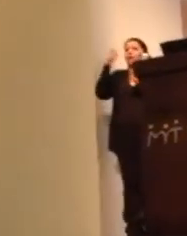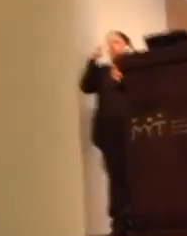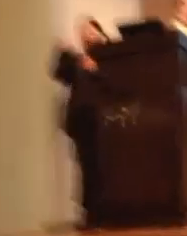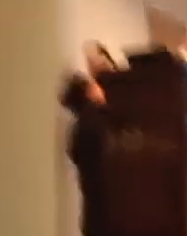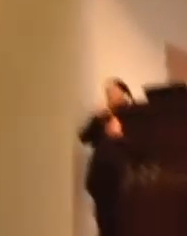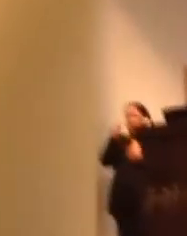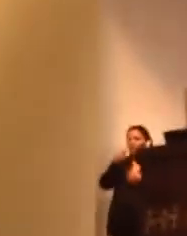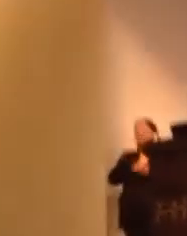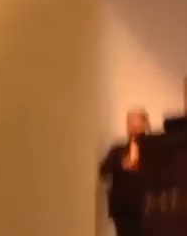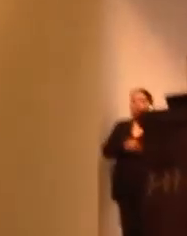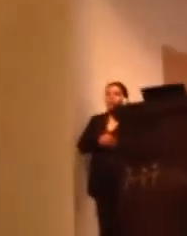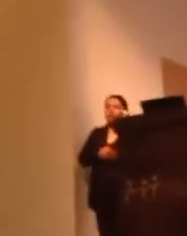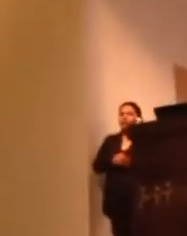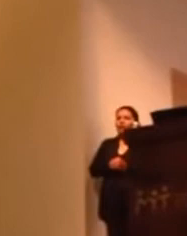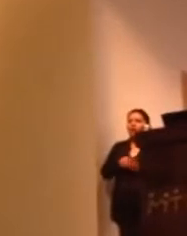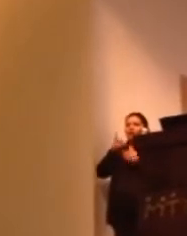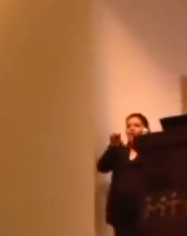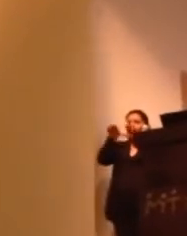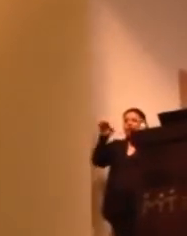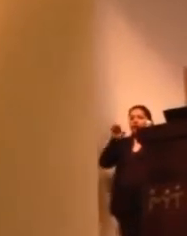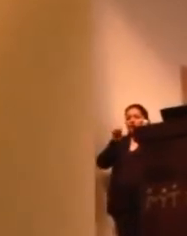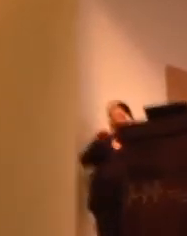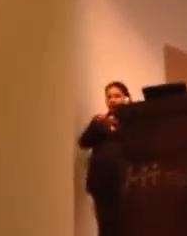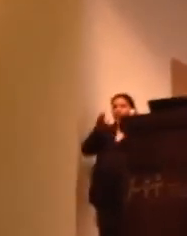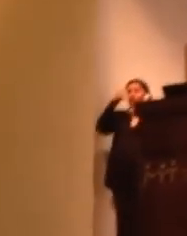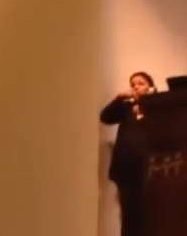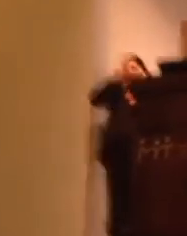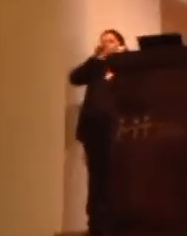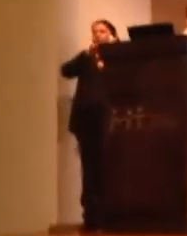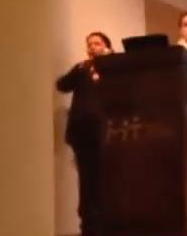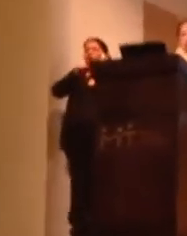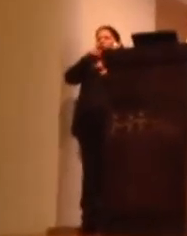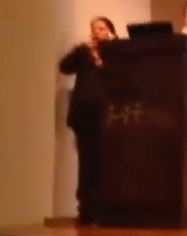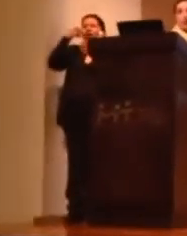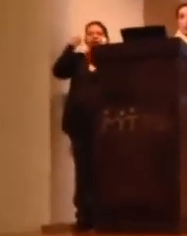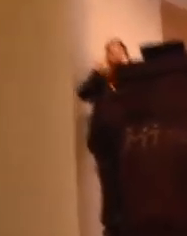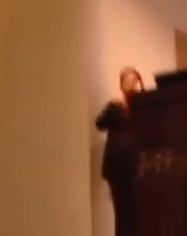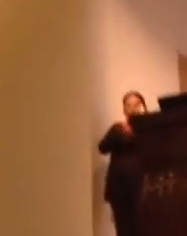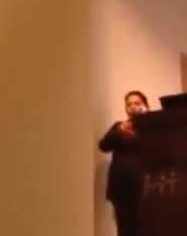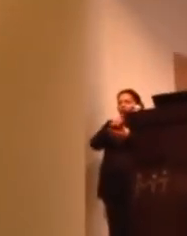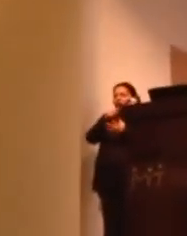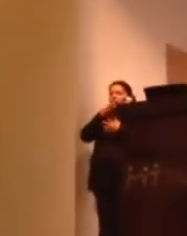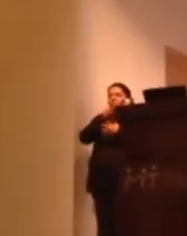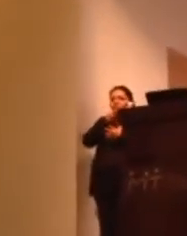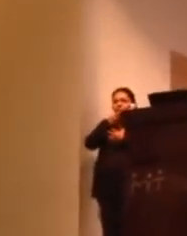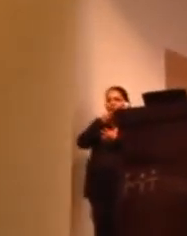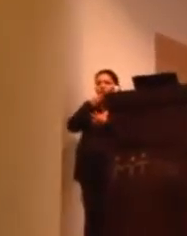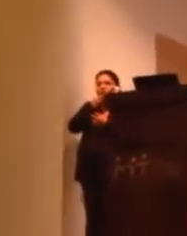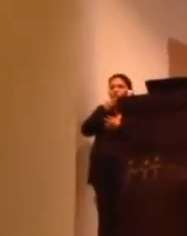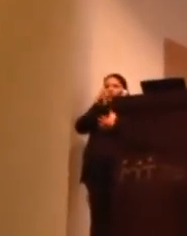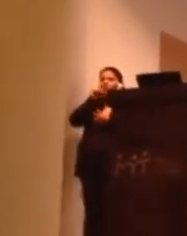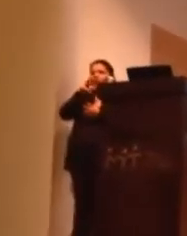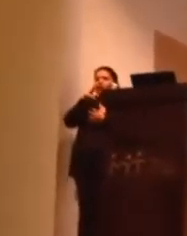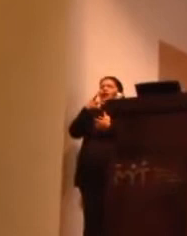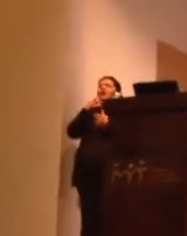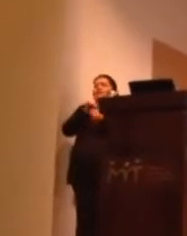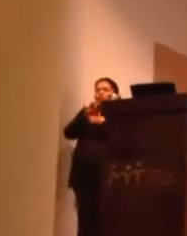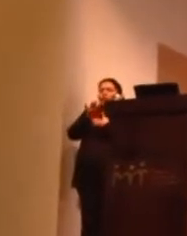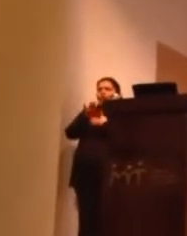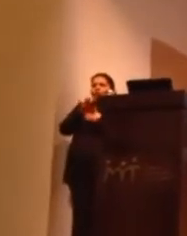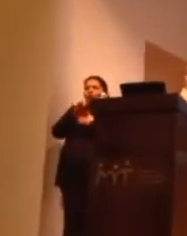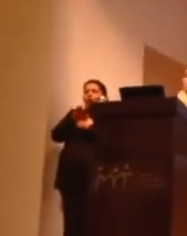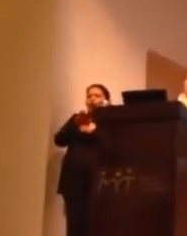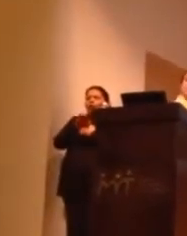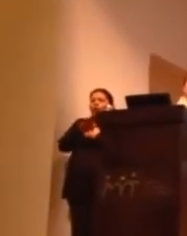requiere necesariamente un equipo multidisciplinario, forzosamente. ¿Cuál es ese equipo multidisciplinario? Por